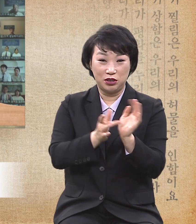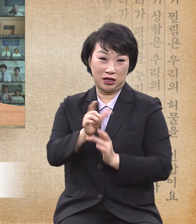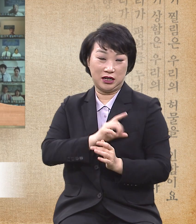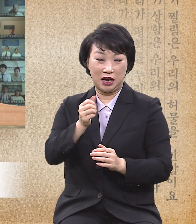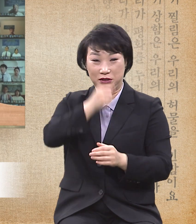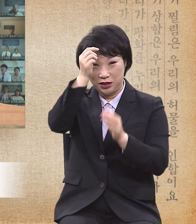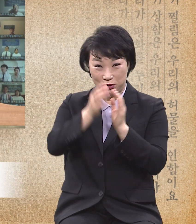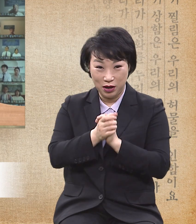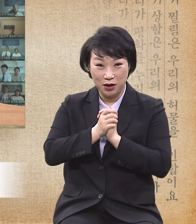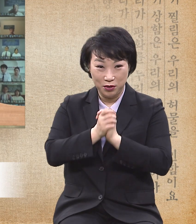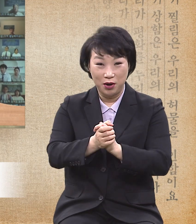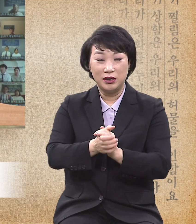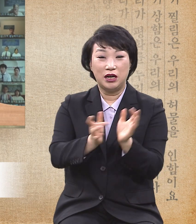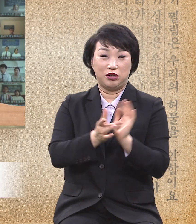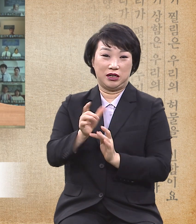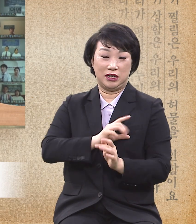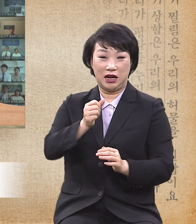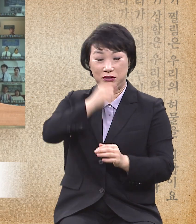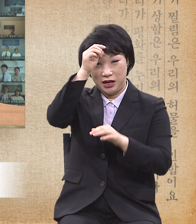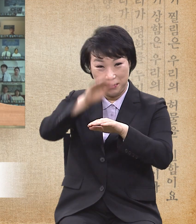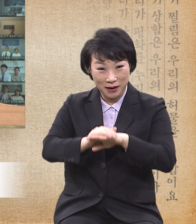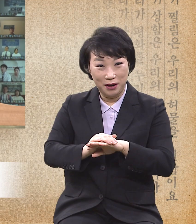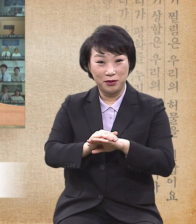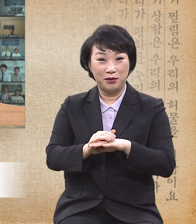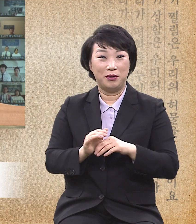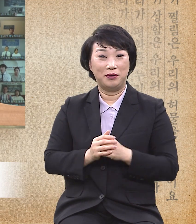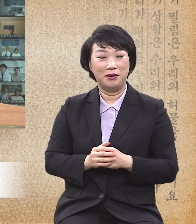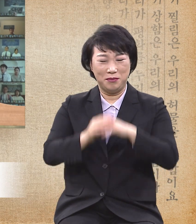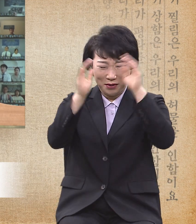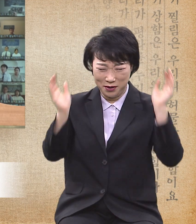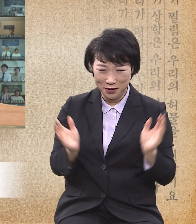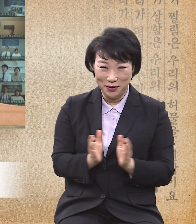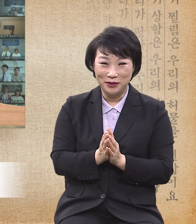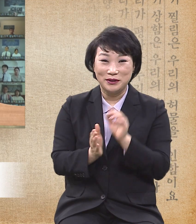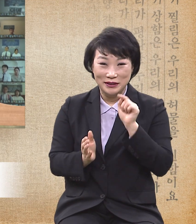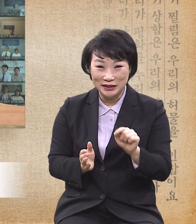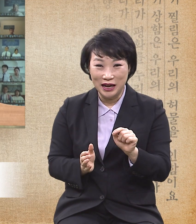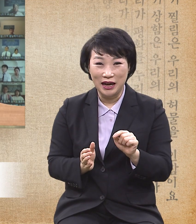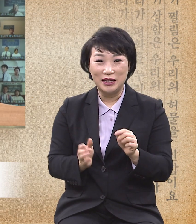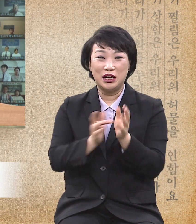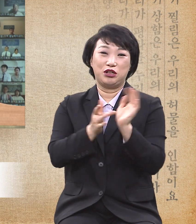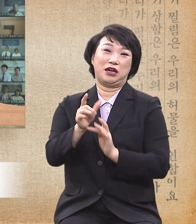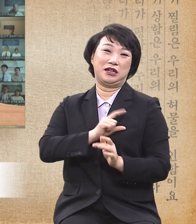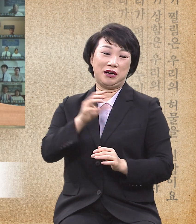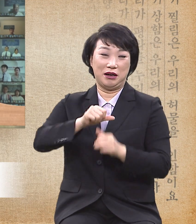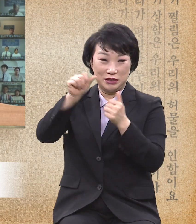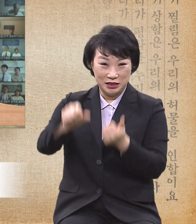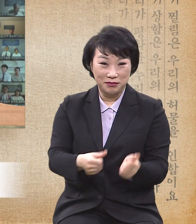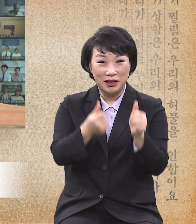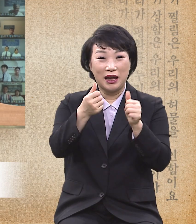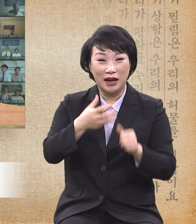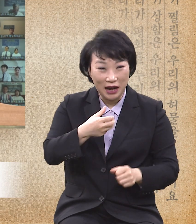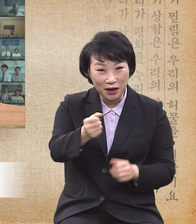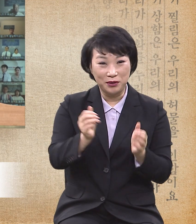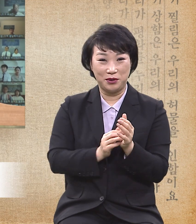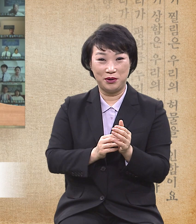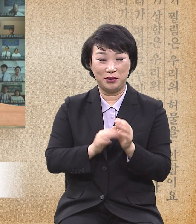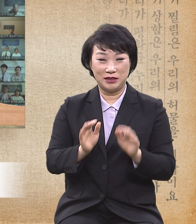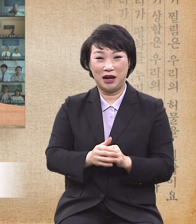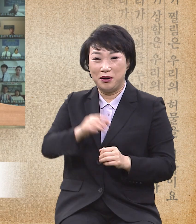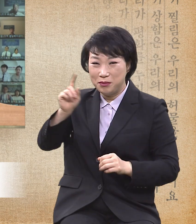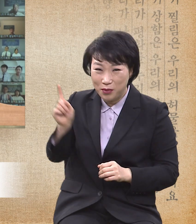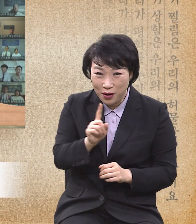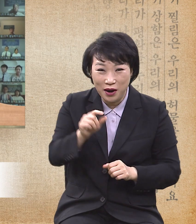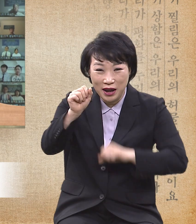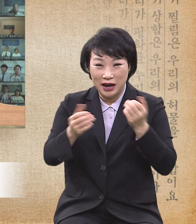이름으로 기도해, 내 이름으로 예배해, 다 내 이름으로 침례받도,